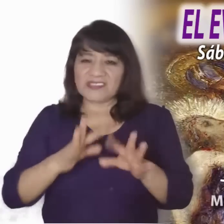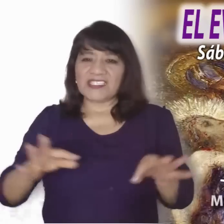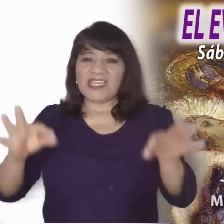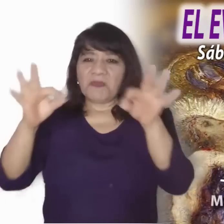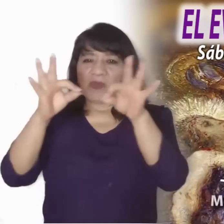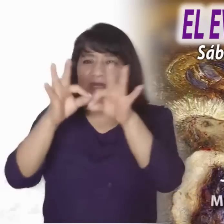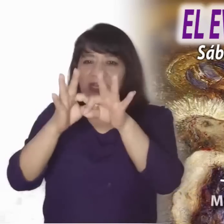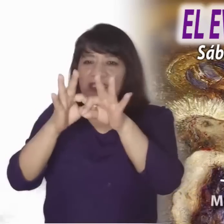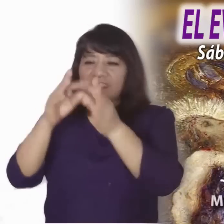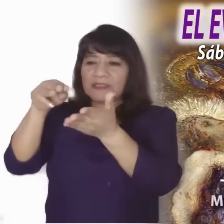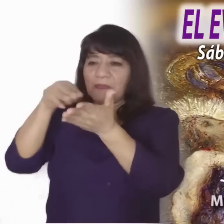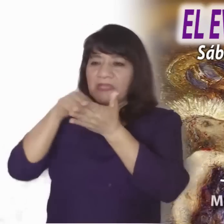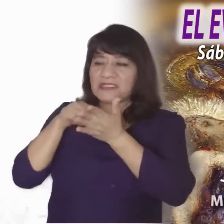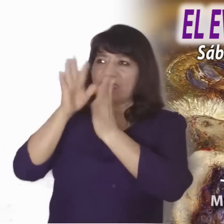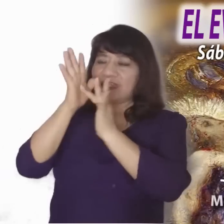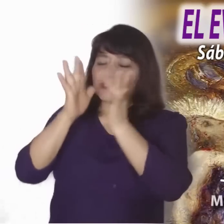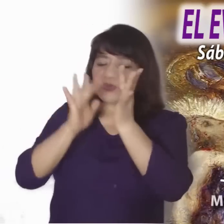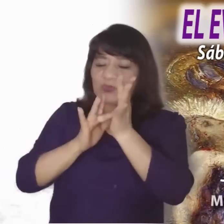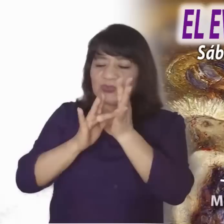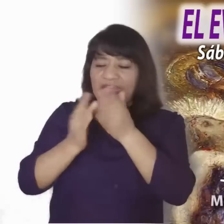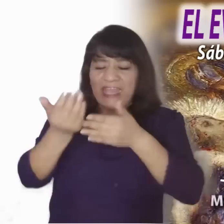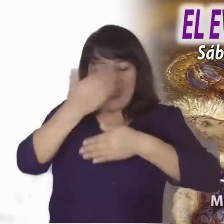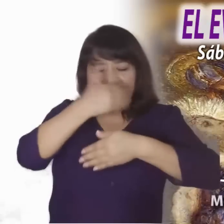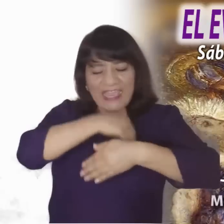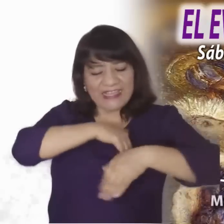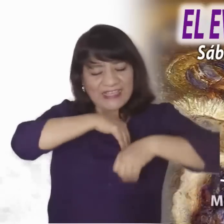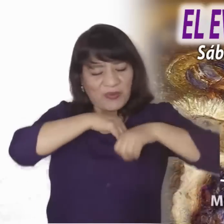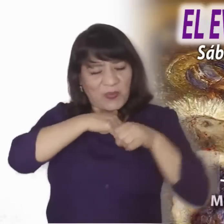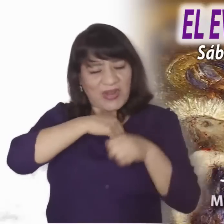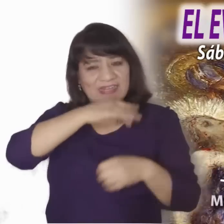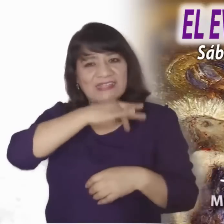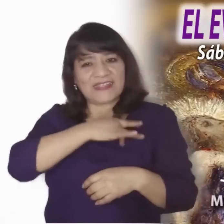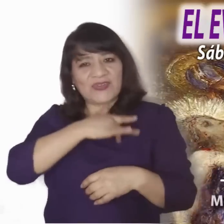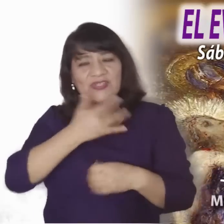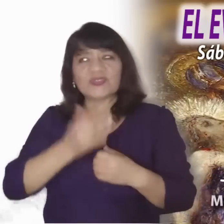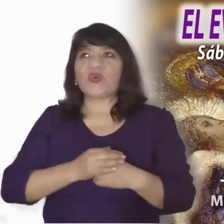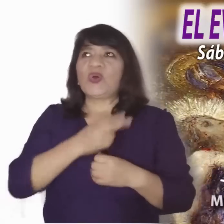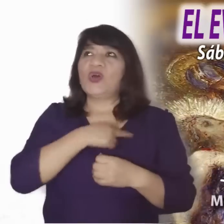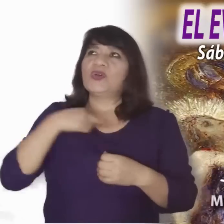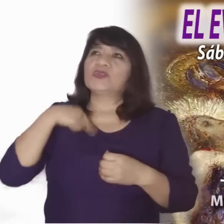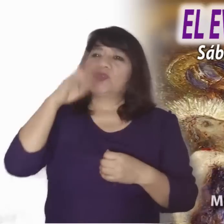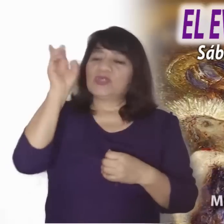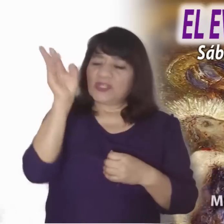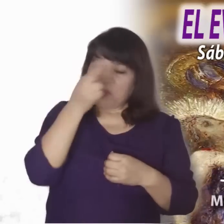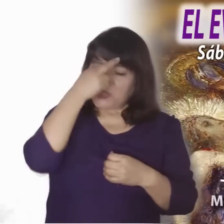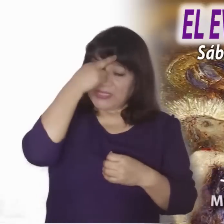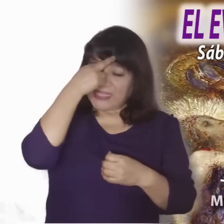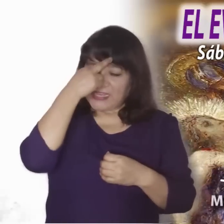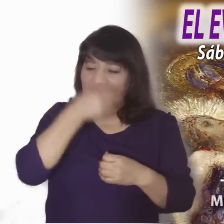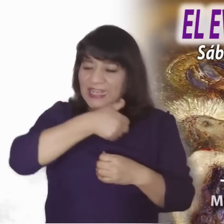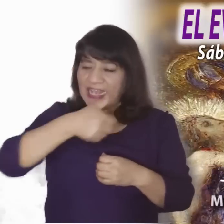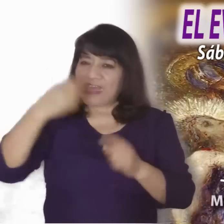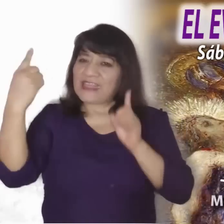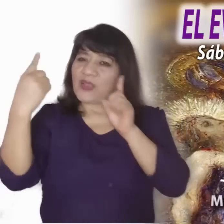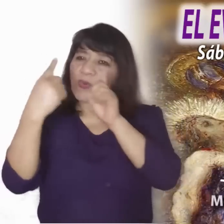nosotros, se prendan en el corazón. Repasar una y otra vez cada encuentro que hemos vivido con